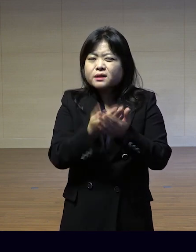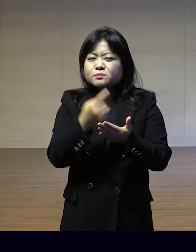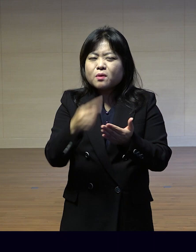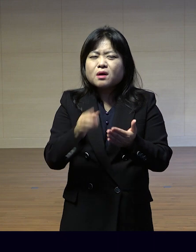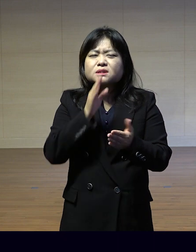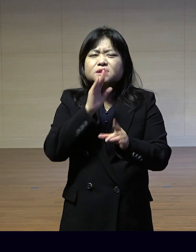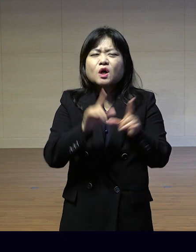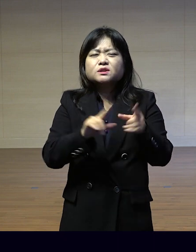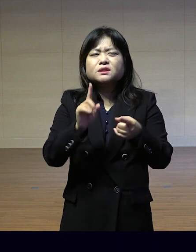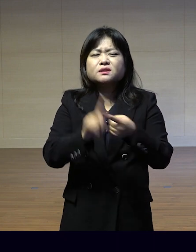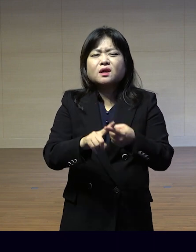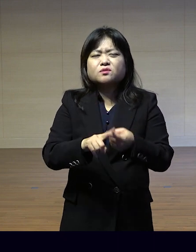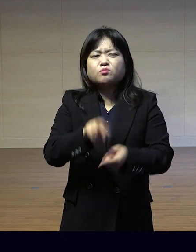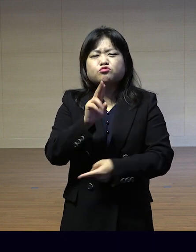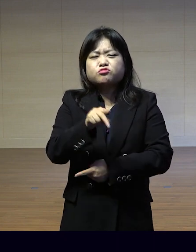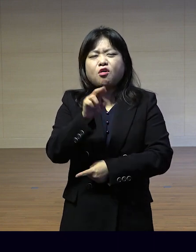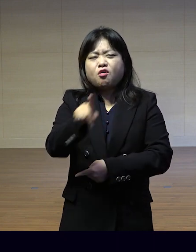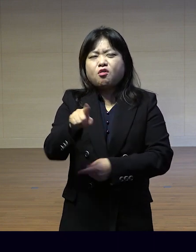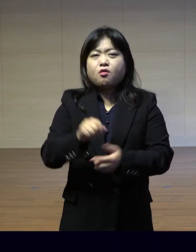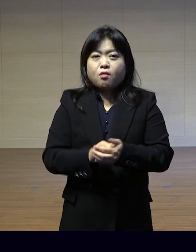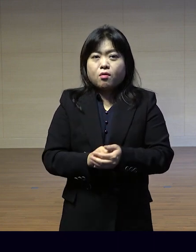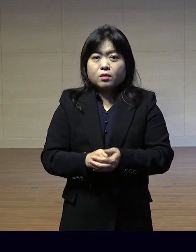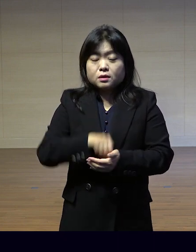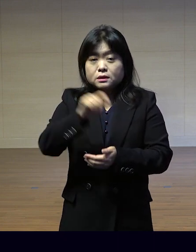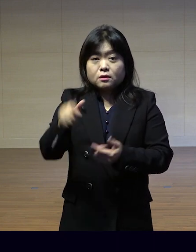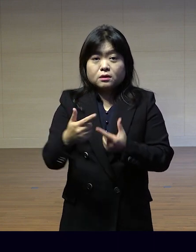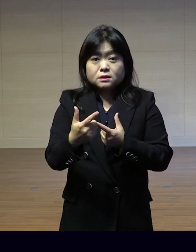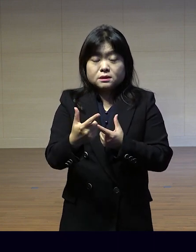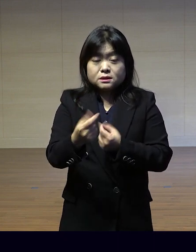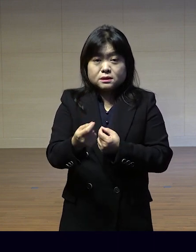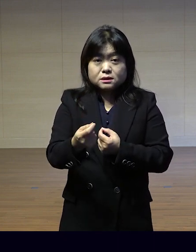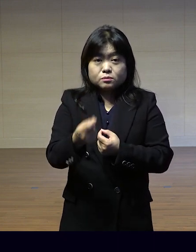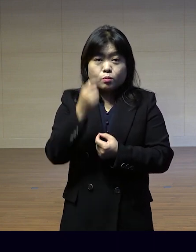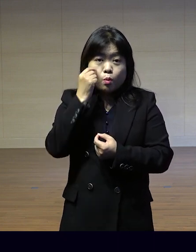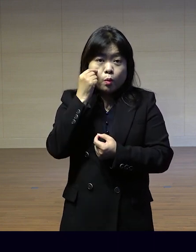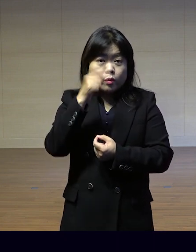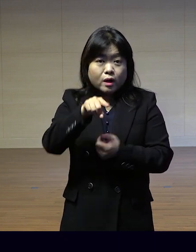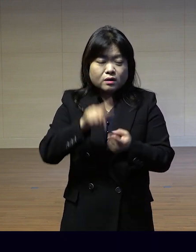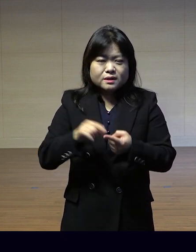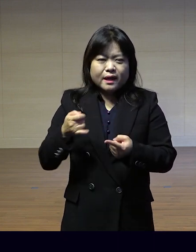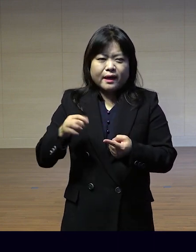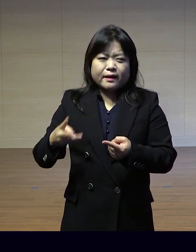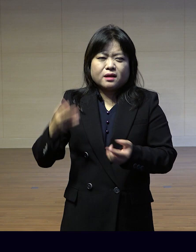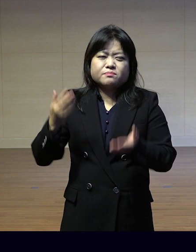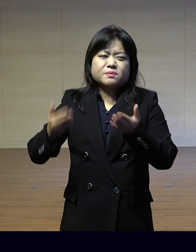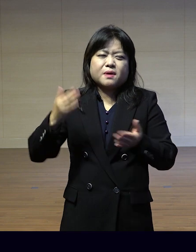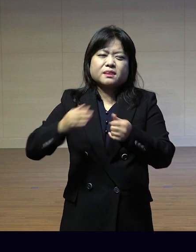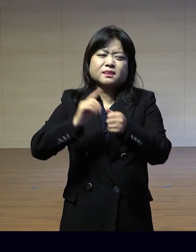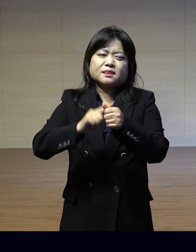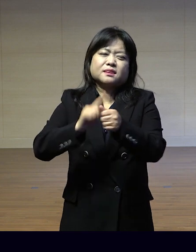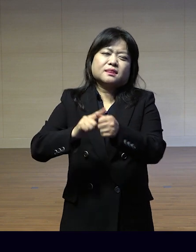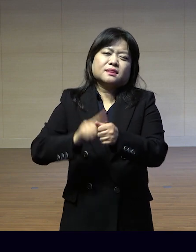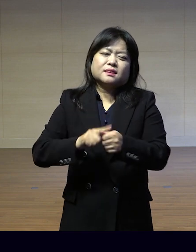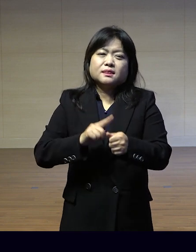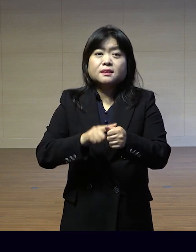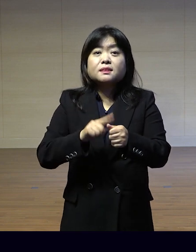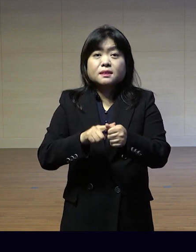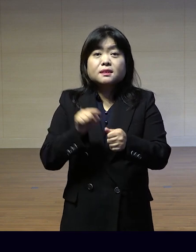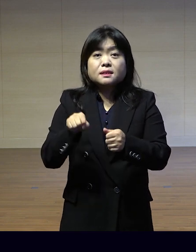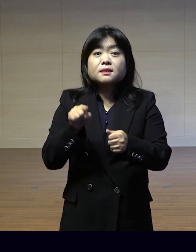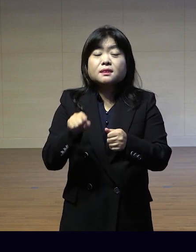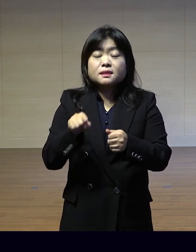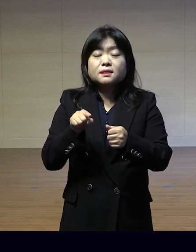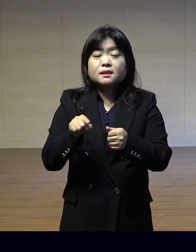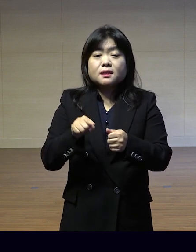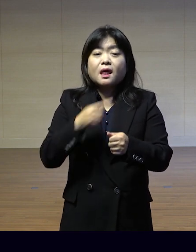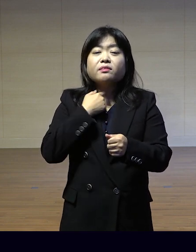현실 부정이지요. 그렇지 못한 것을 헤겔이 비판하고 있던 것으로 제가 읽은 제 이해로는